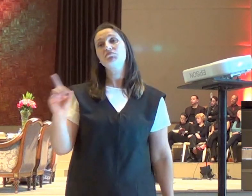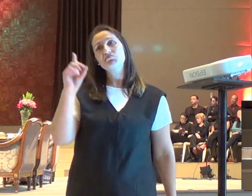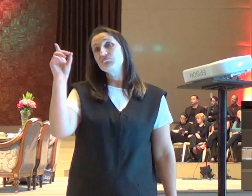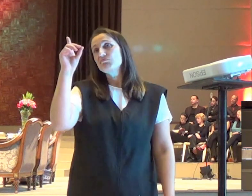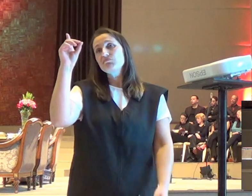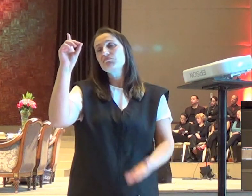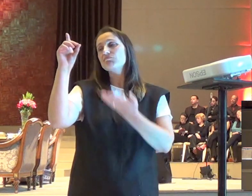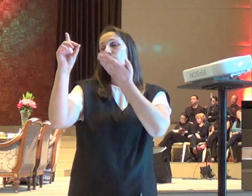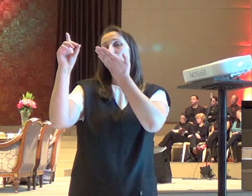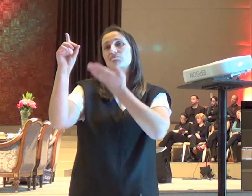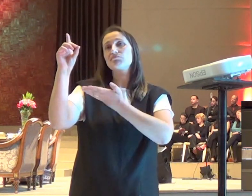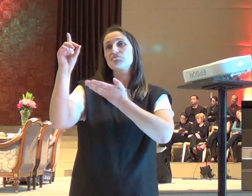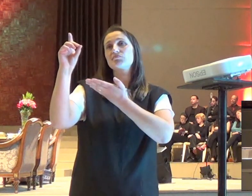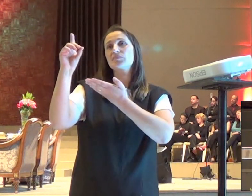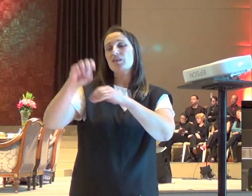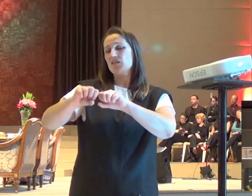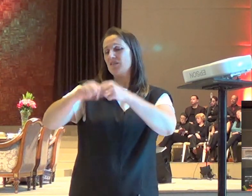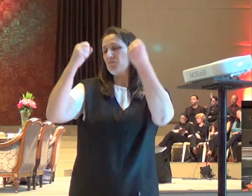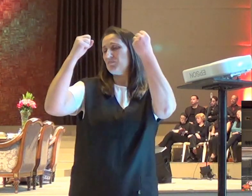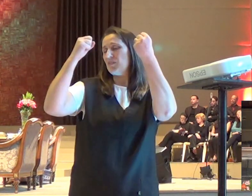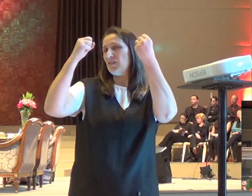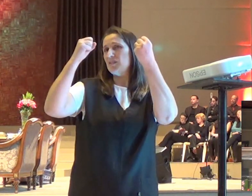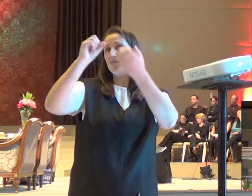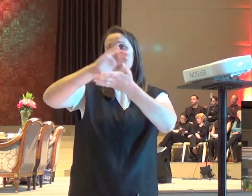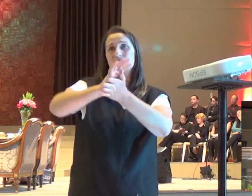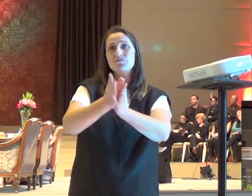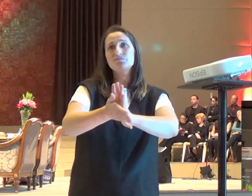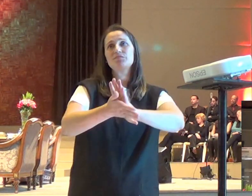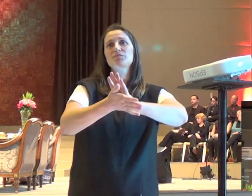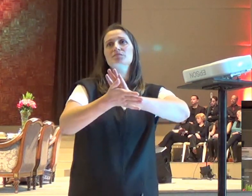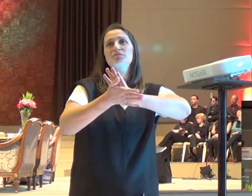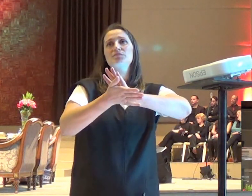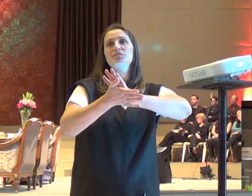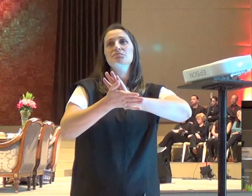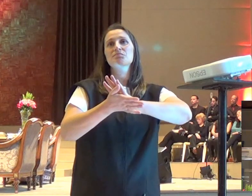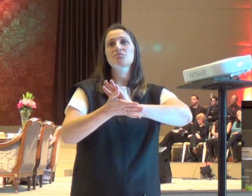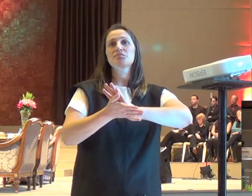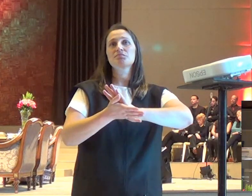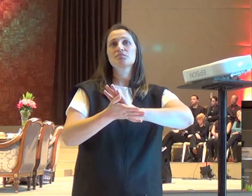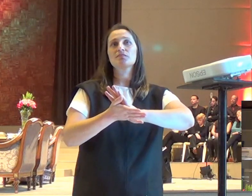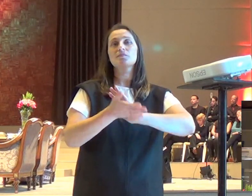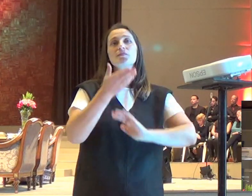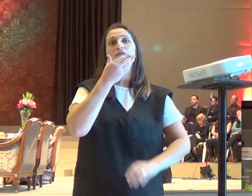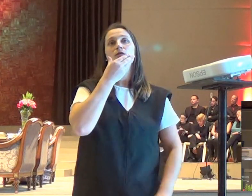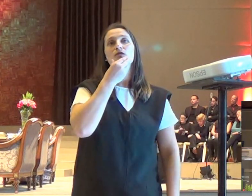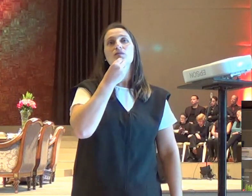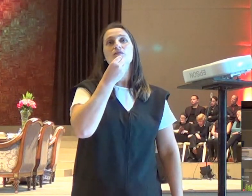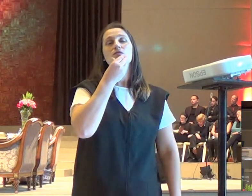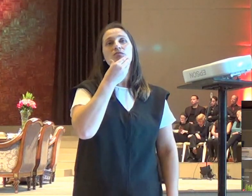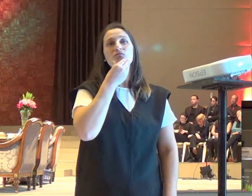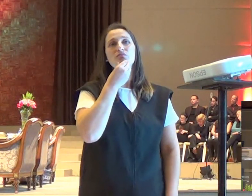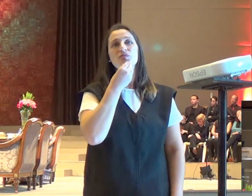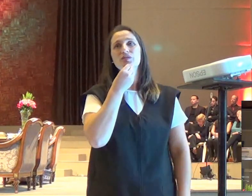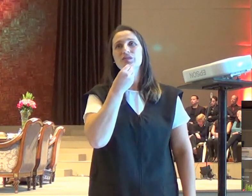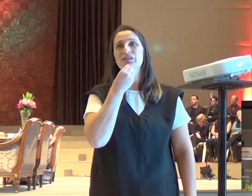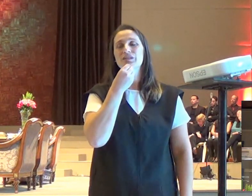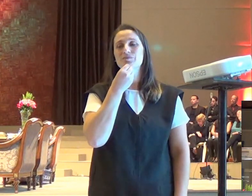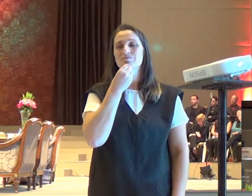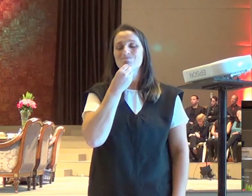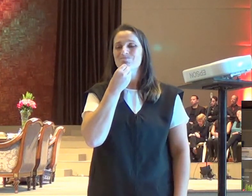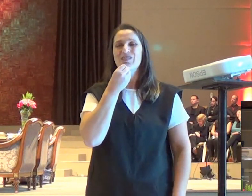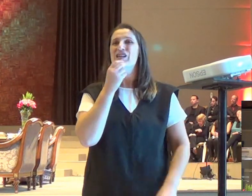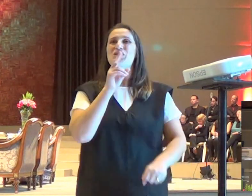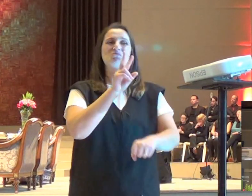uma família quebrada, arrebentada, e esse homem foi omisso em tratar o